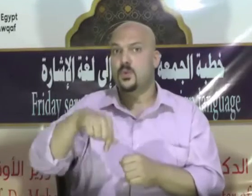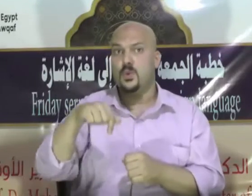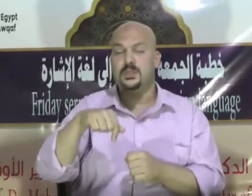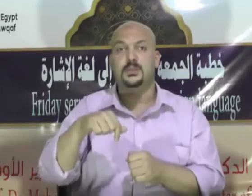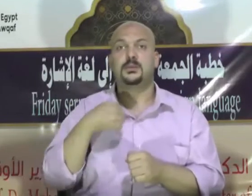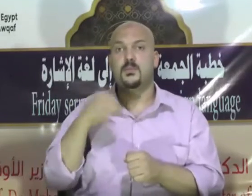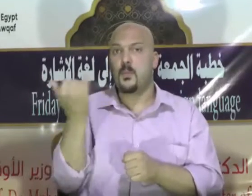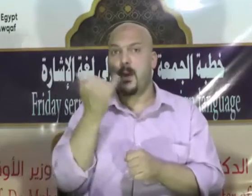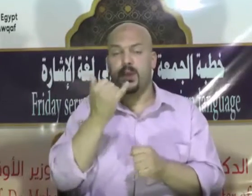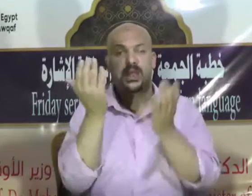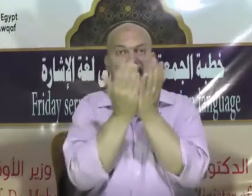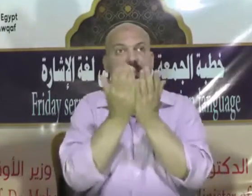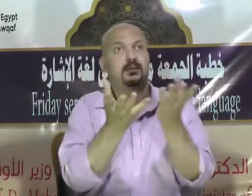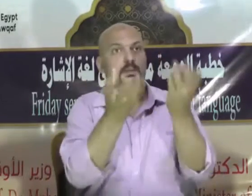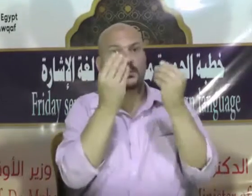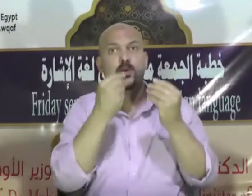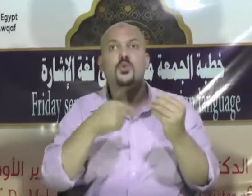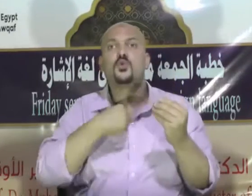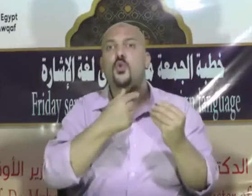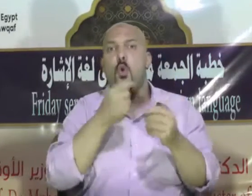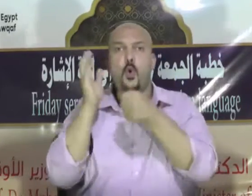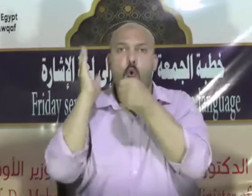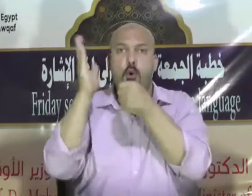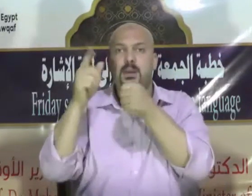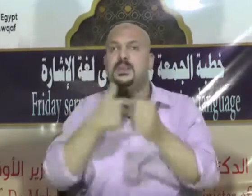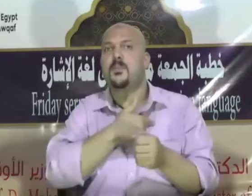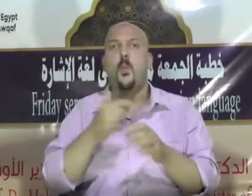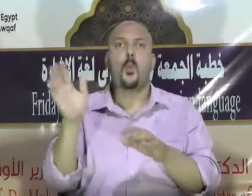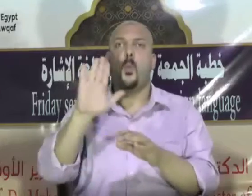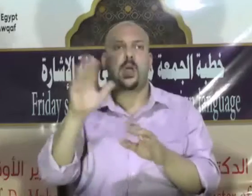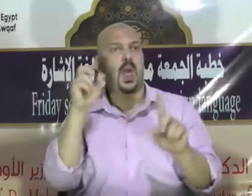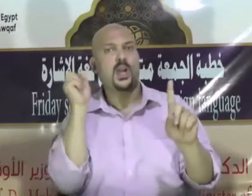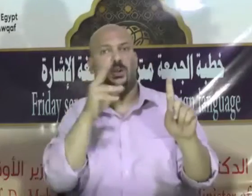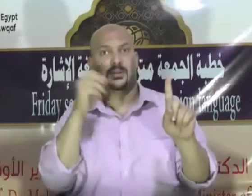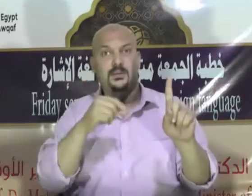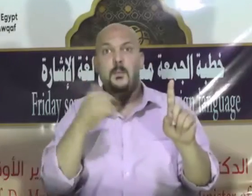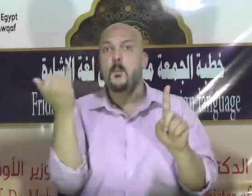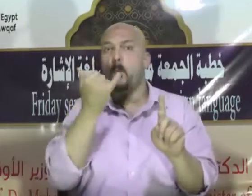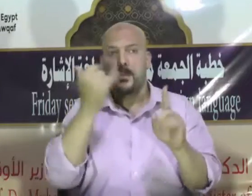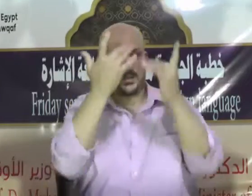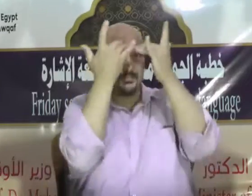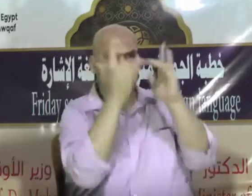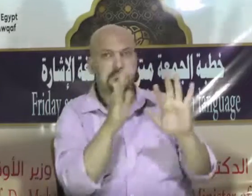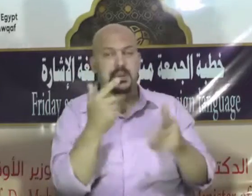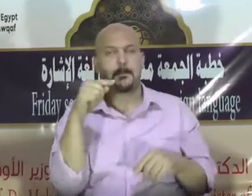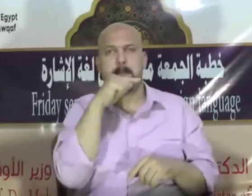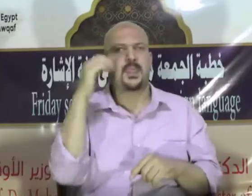التي اشتملت عليها خطبة الوداع التنويه بقدر المرأة ومكانتها، والتأكيد على